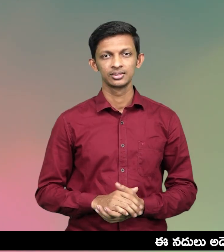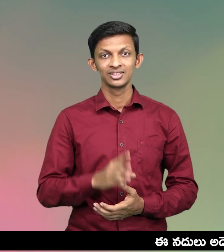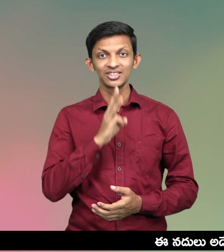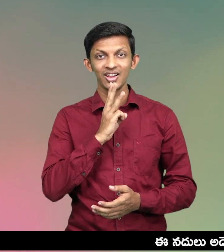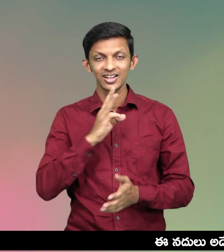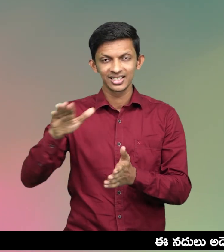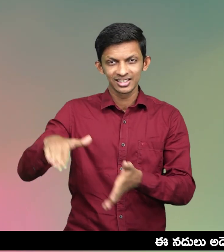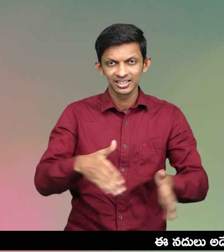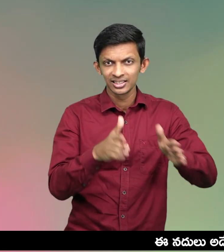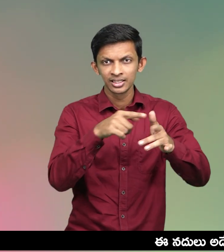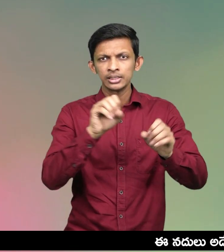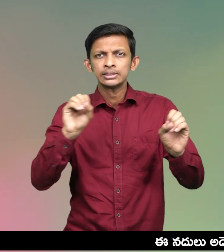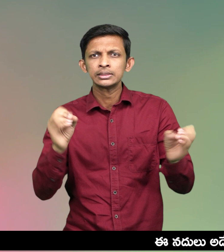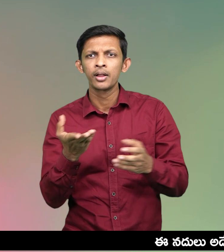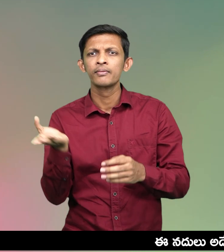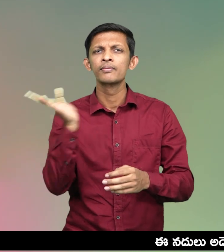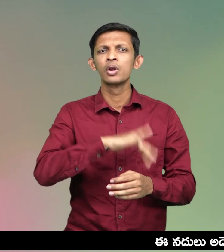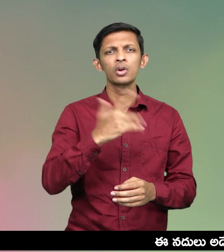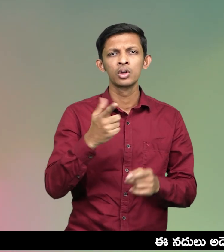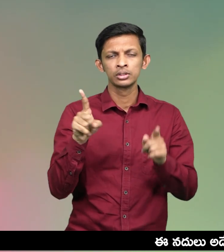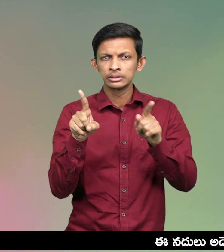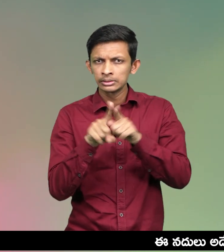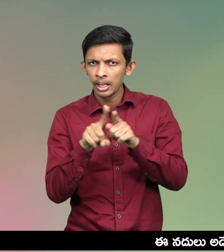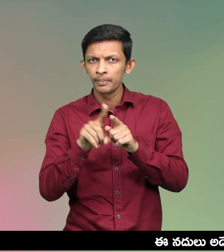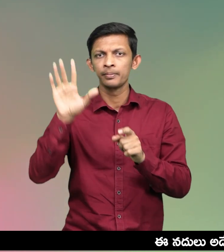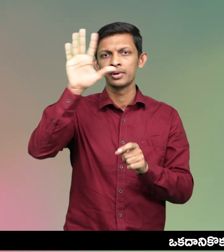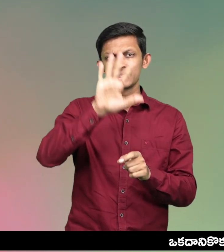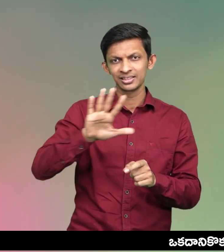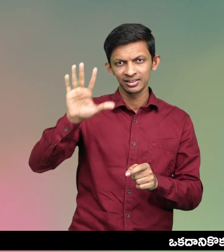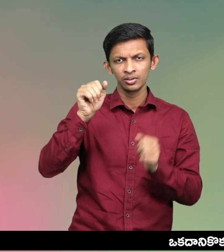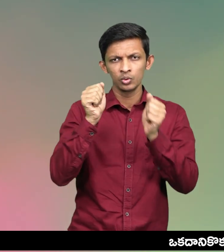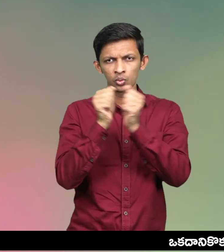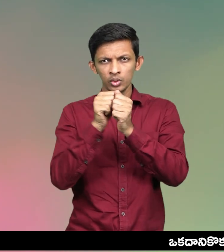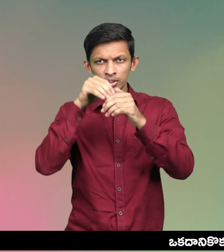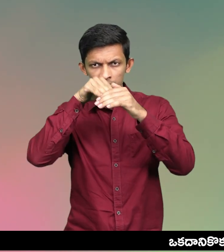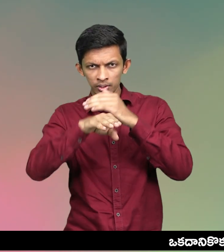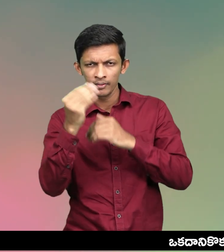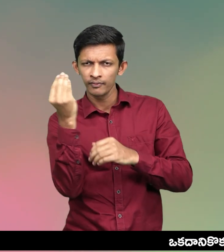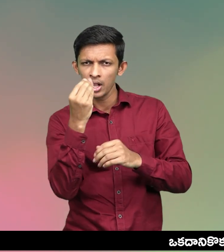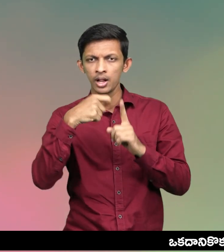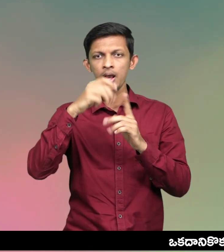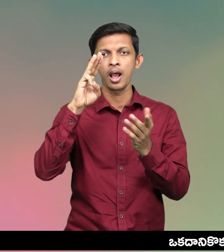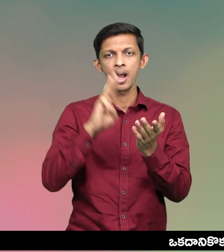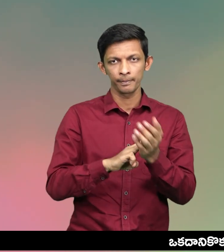ఈ నదులు అదే ప్రాంతం నుండి ఉద్భవించింది. ఒకదానికొకటి కొన్ని కిలోమీటర్ల లోపల